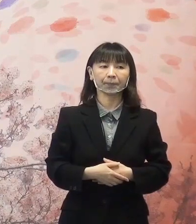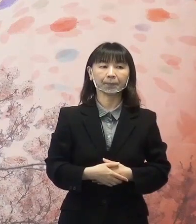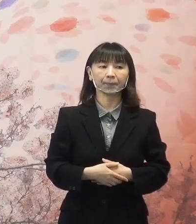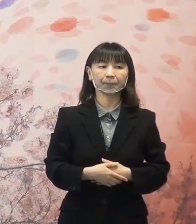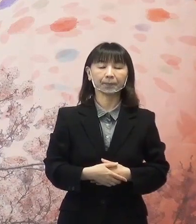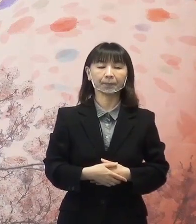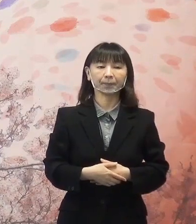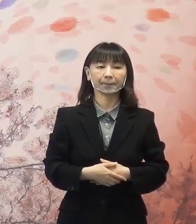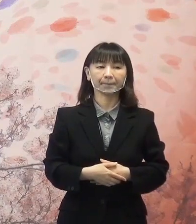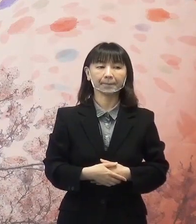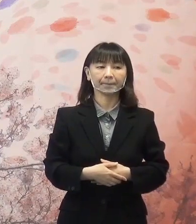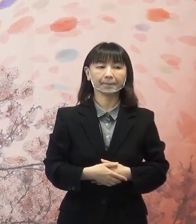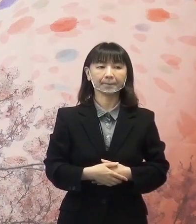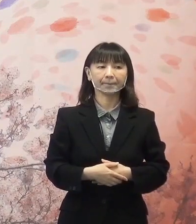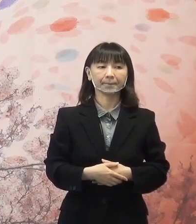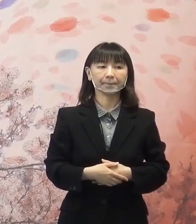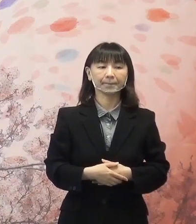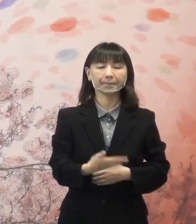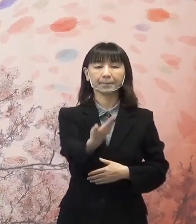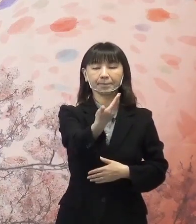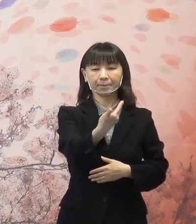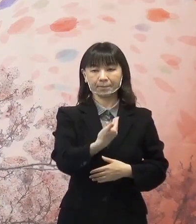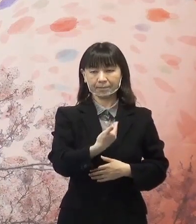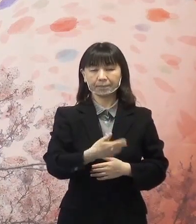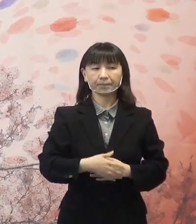はい、では前の方でお願いします。